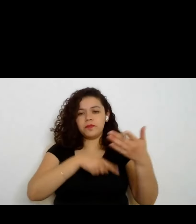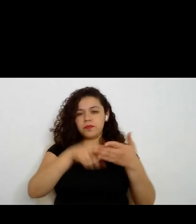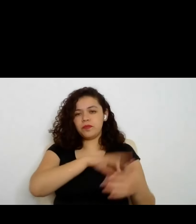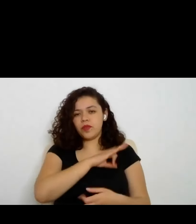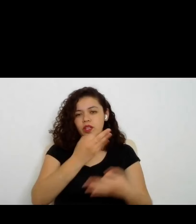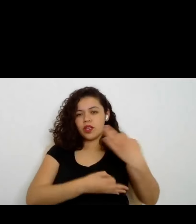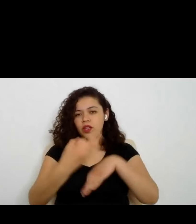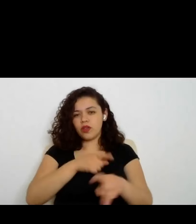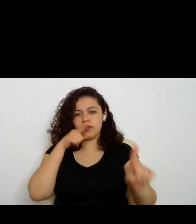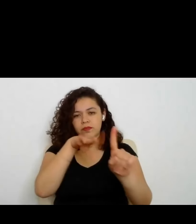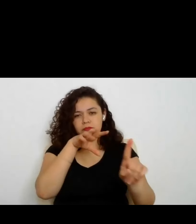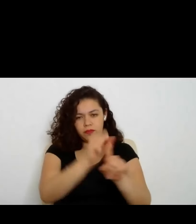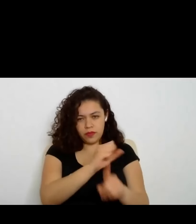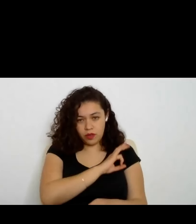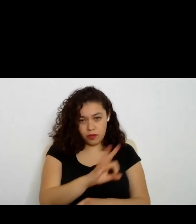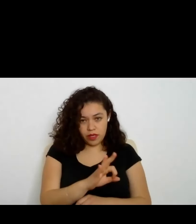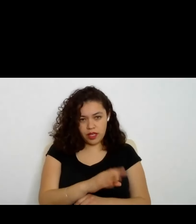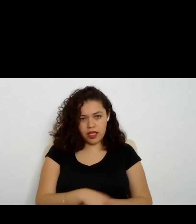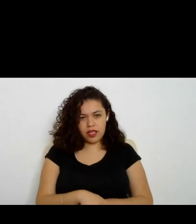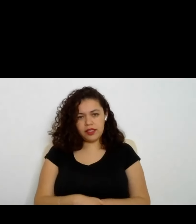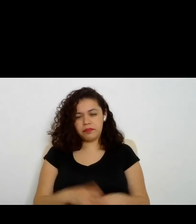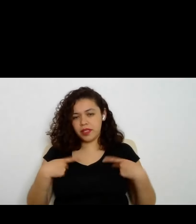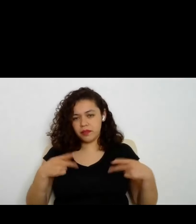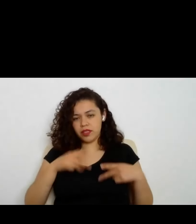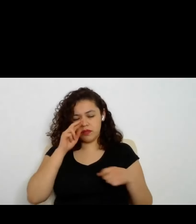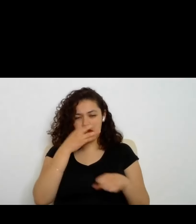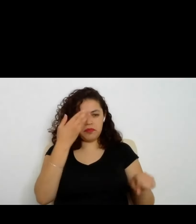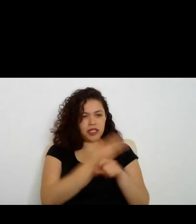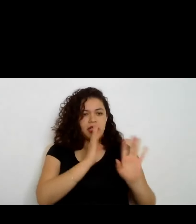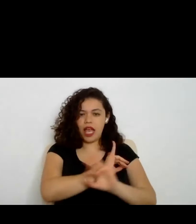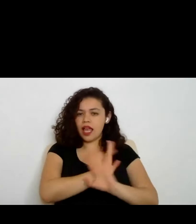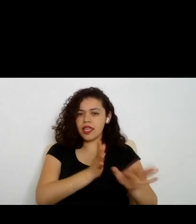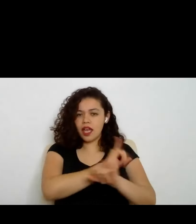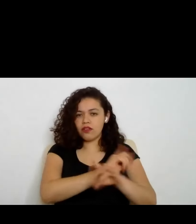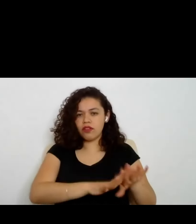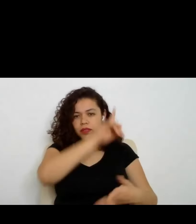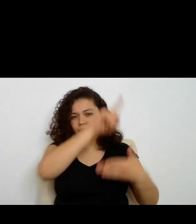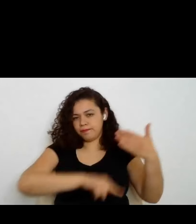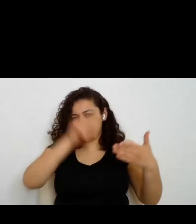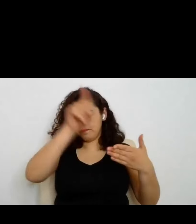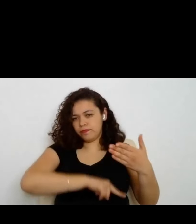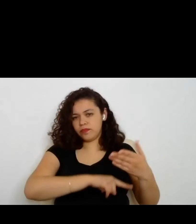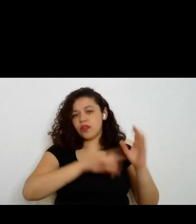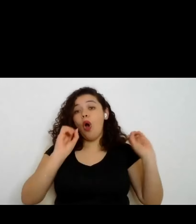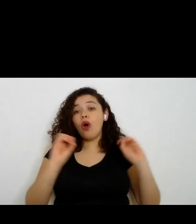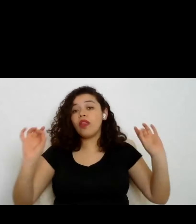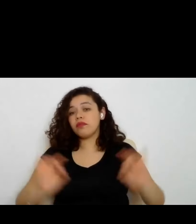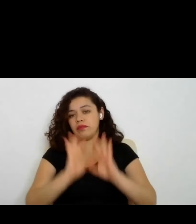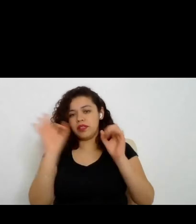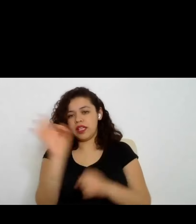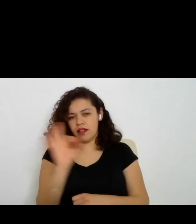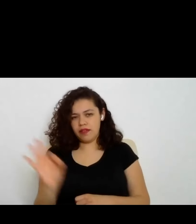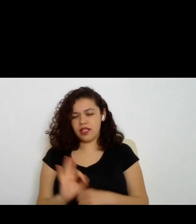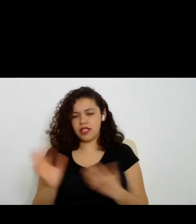las finalidades. Esto es, que el responsable deje de tratar por completo los datos del titular, o en su caso, la